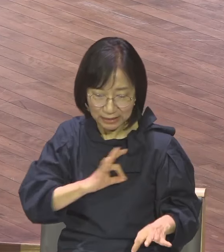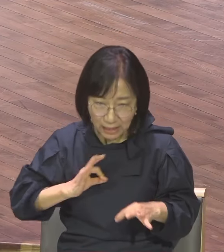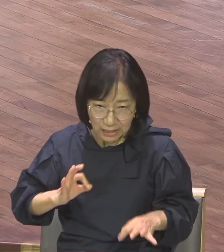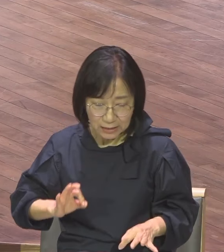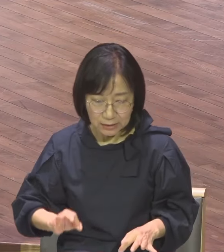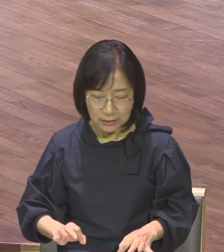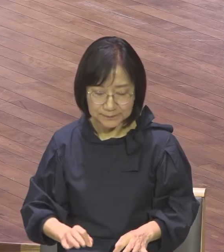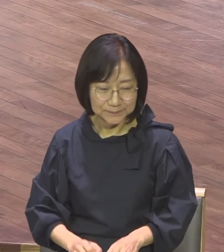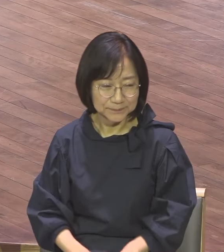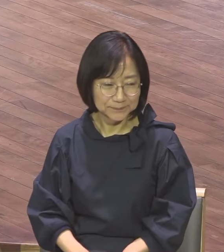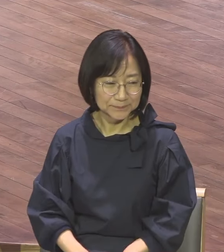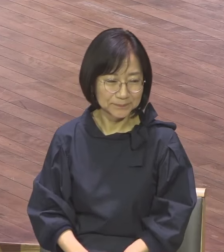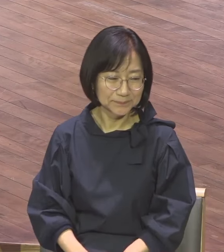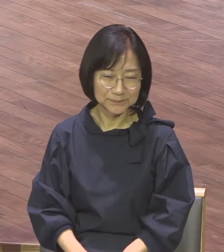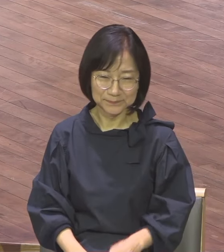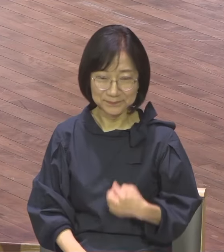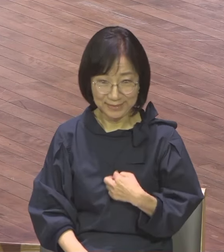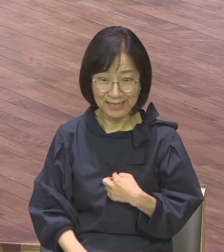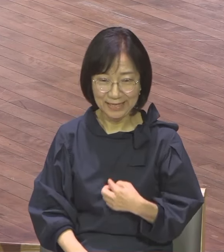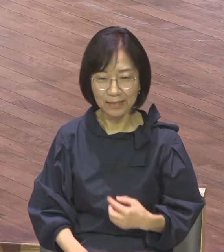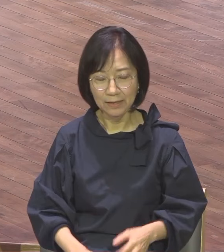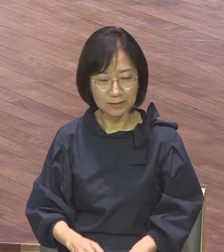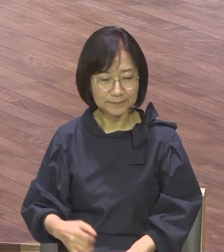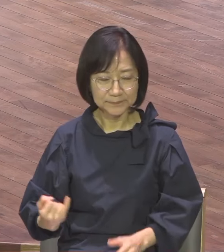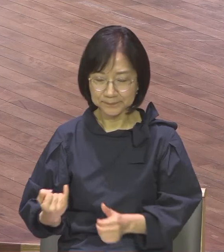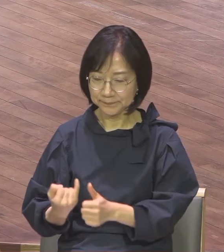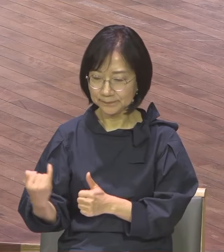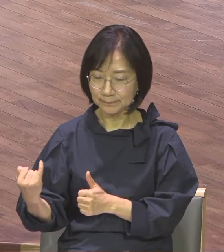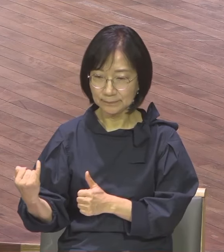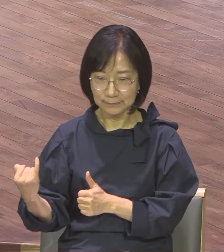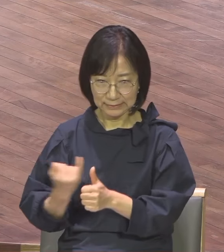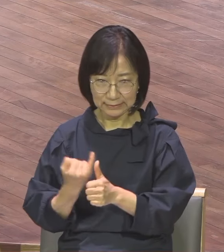막 이런 스타일이요. 근데 막